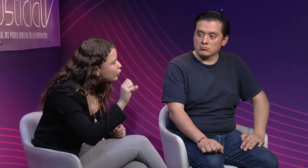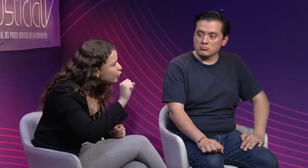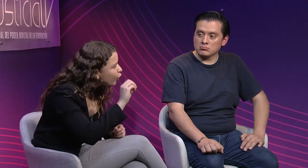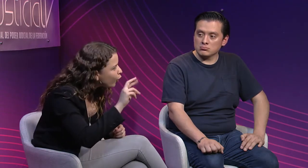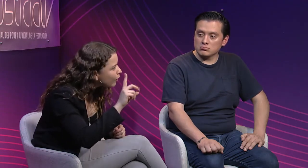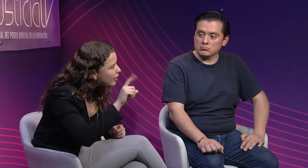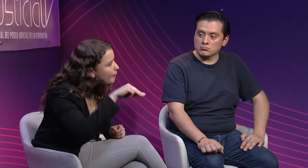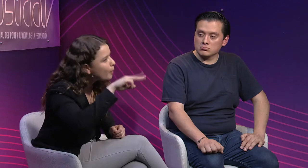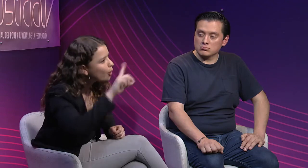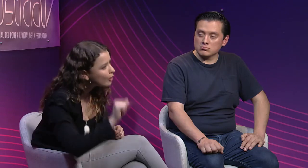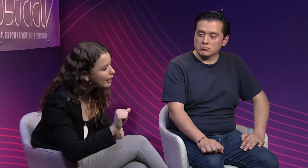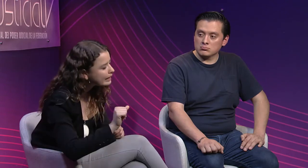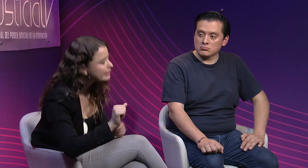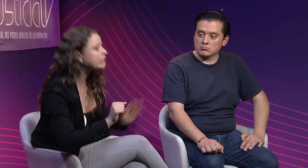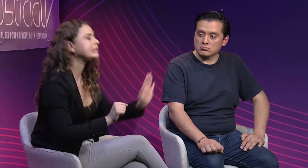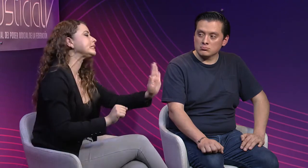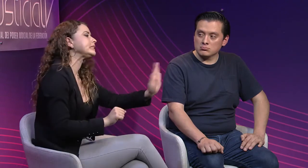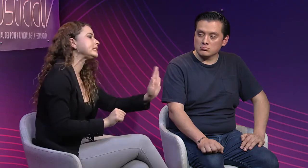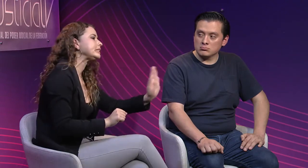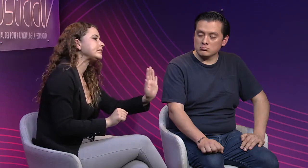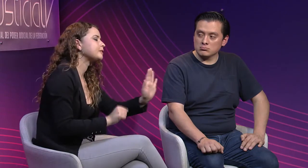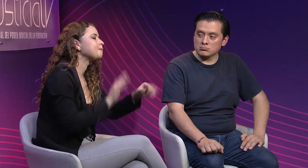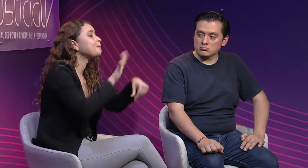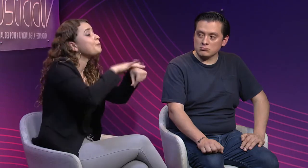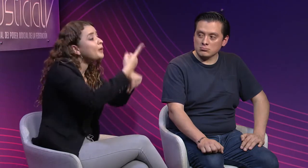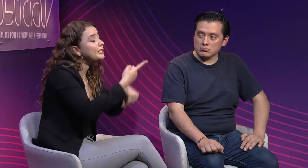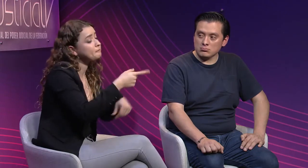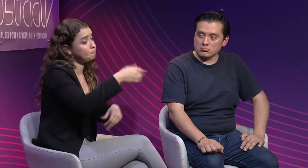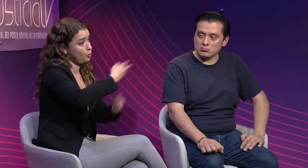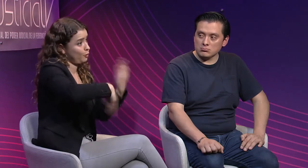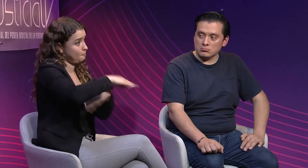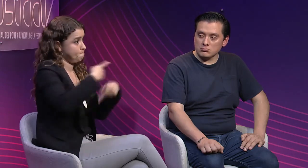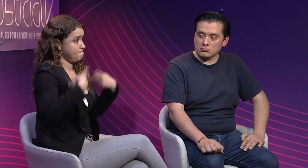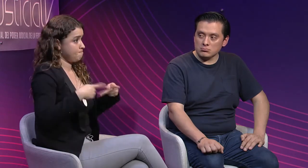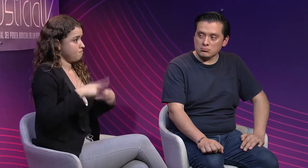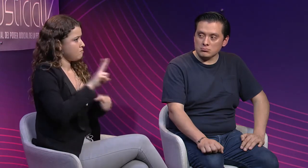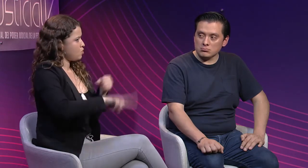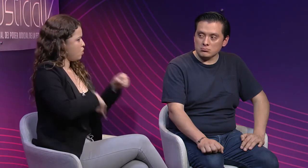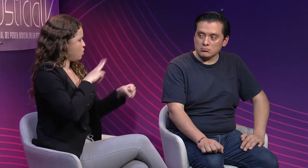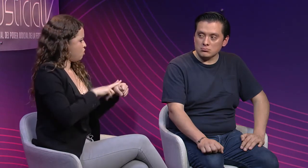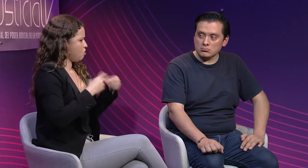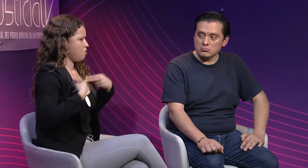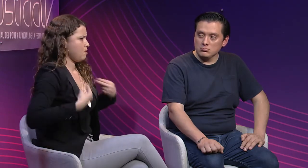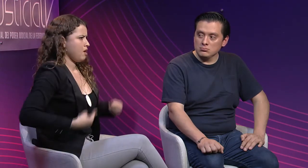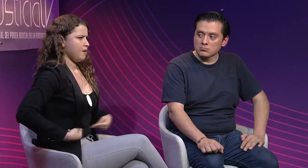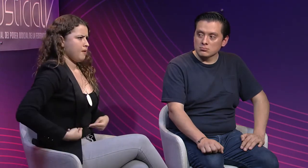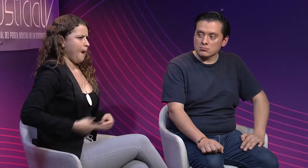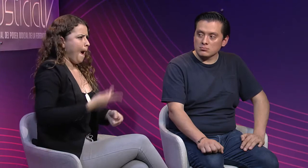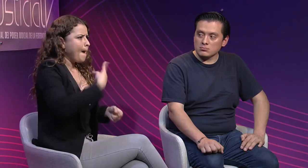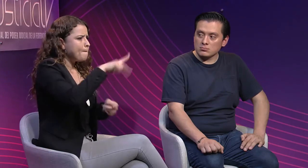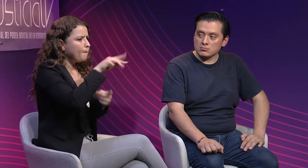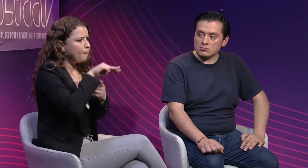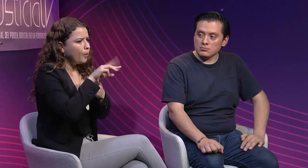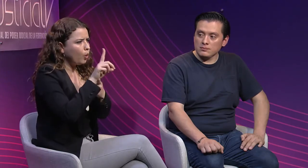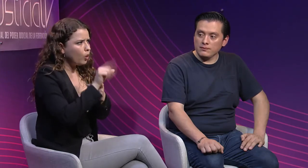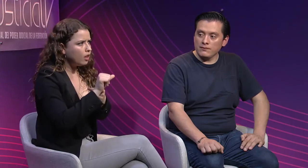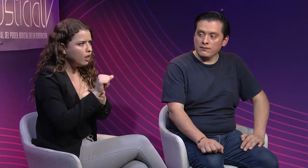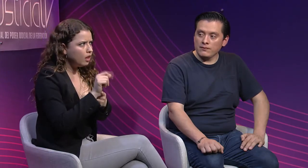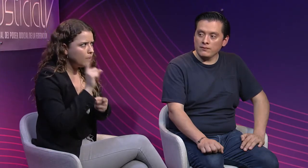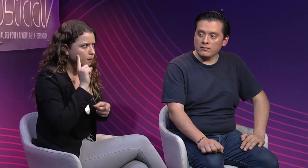palabra. Y les voy a nombrar sordomudos, por ejemplo, ¿no? Y desde el mismo nombre que se